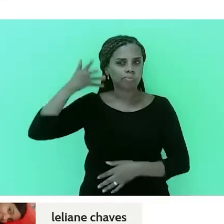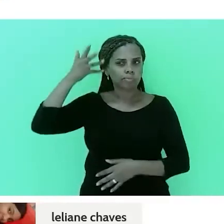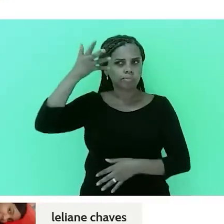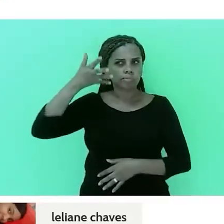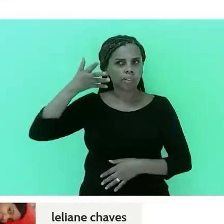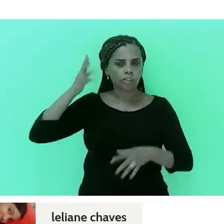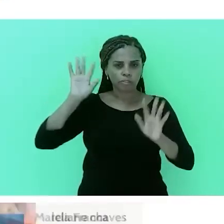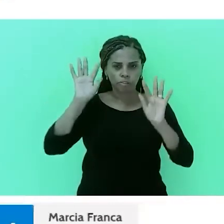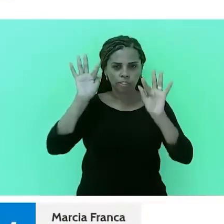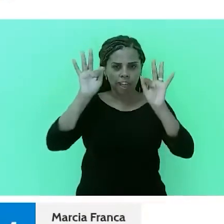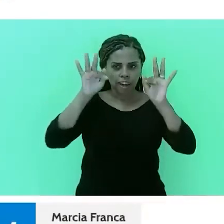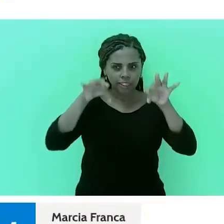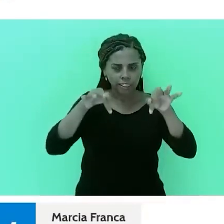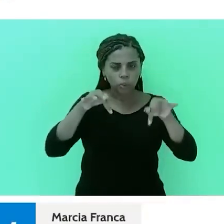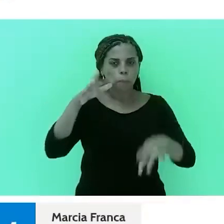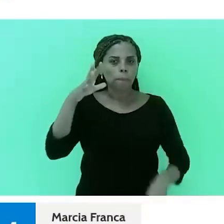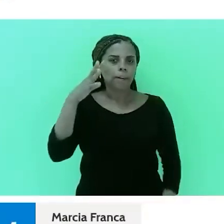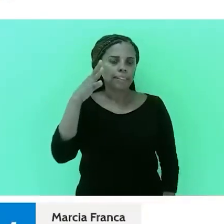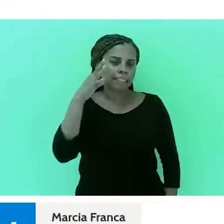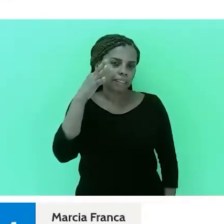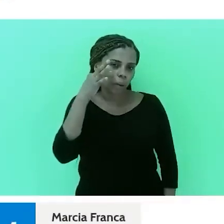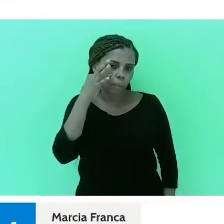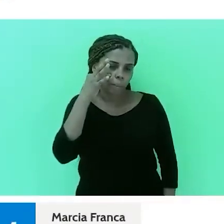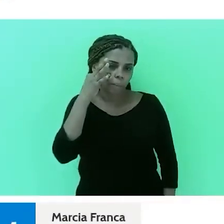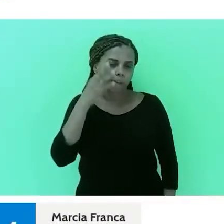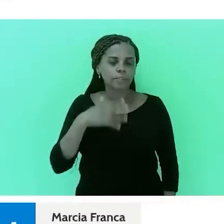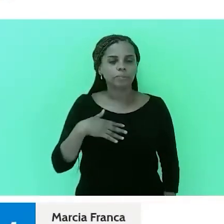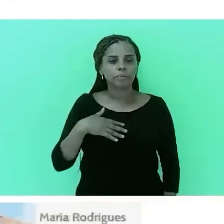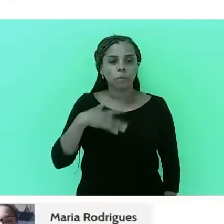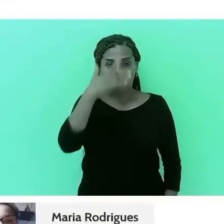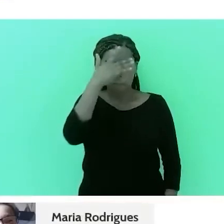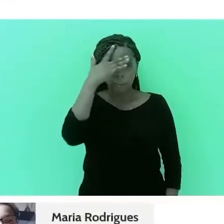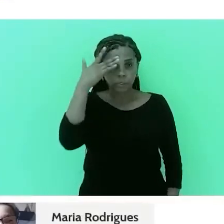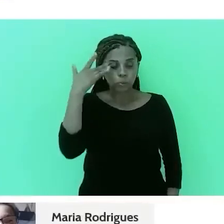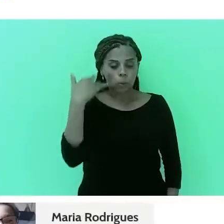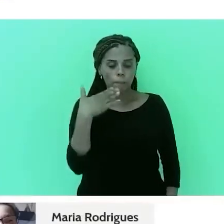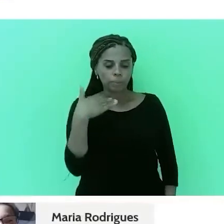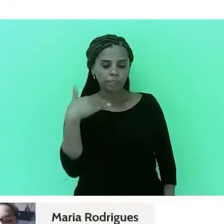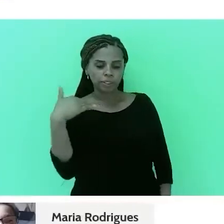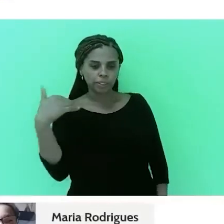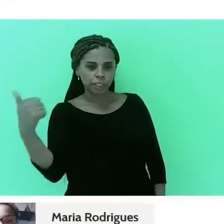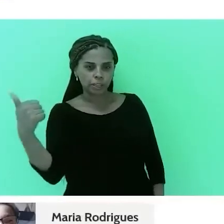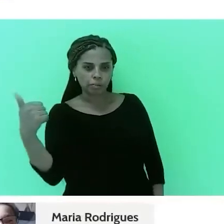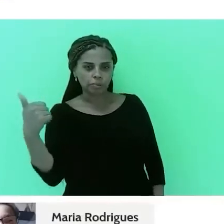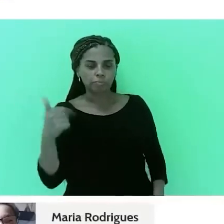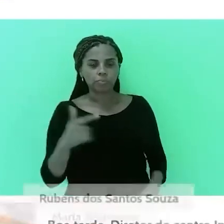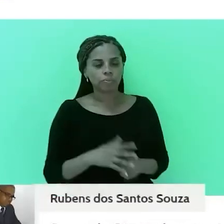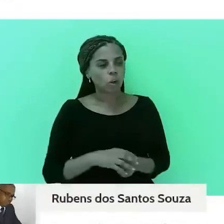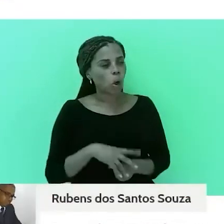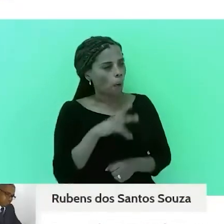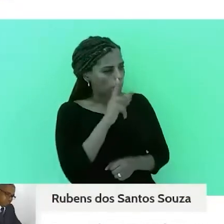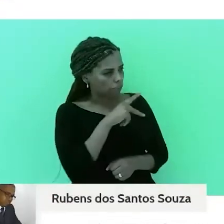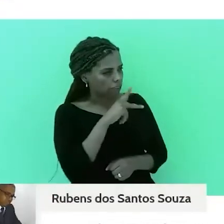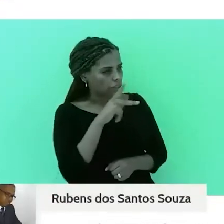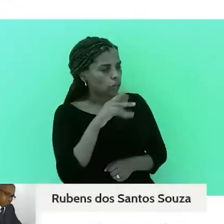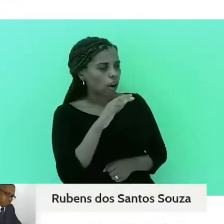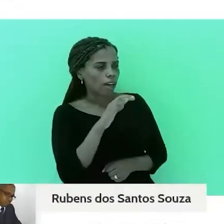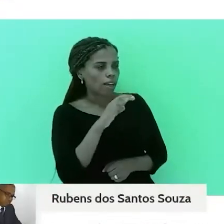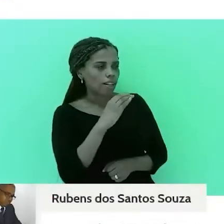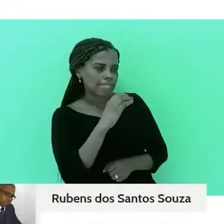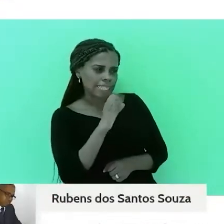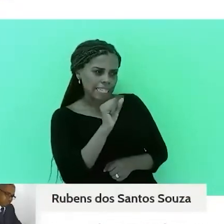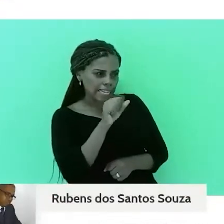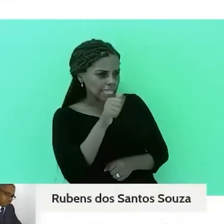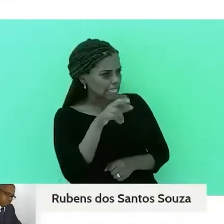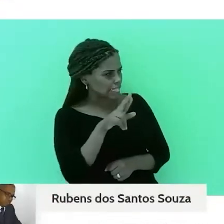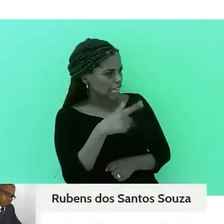vezes presencialmente, alguém me chama do lado e um ou outro diz assim: professor César Nunes, eu